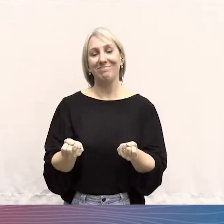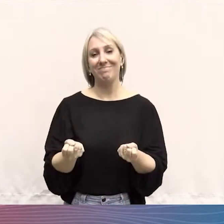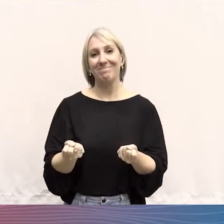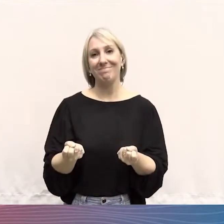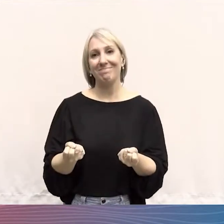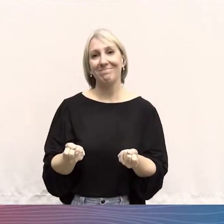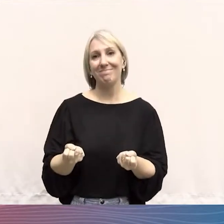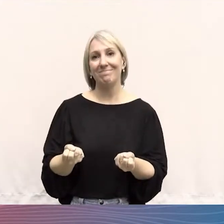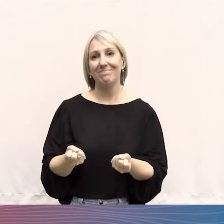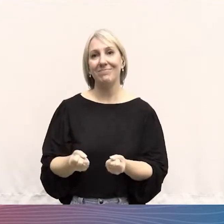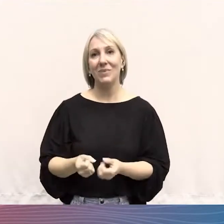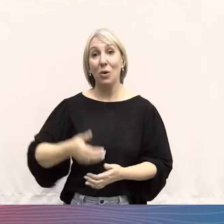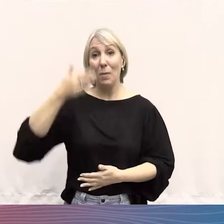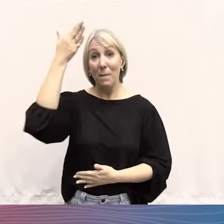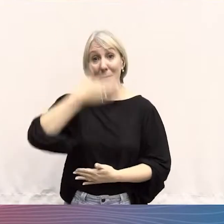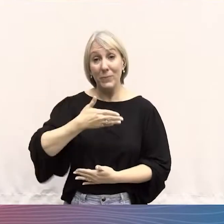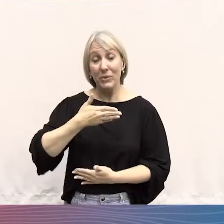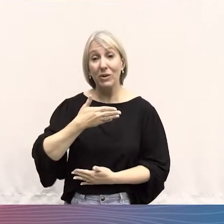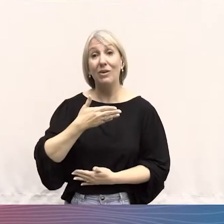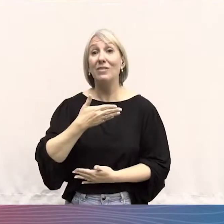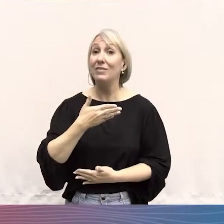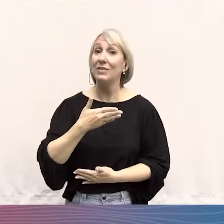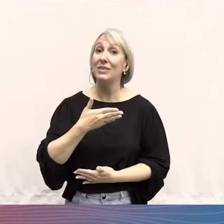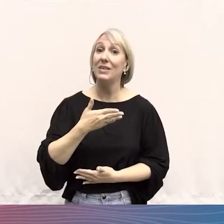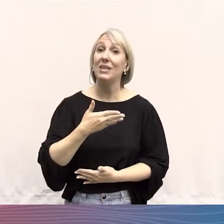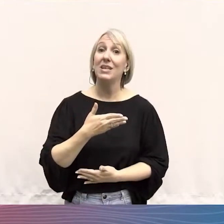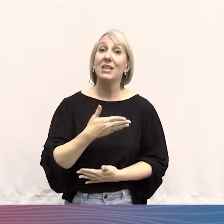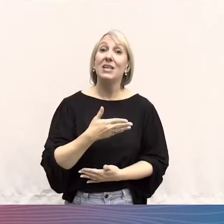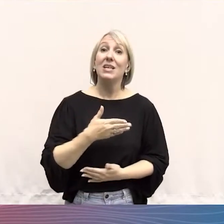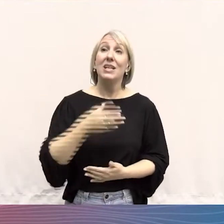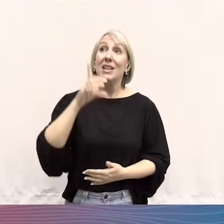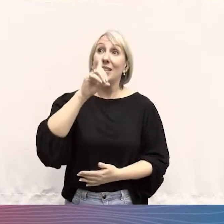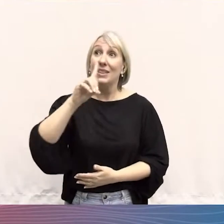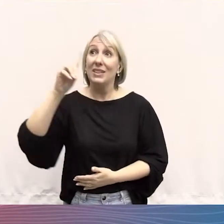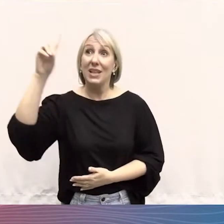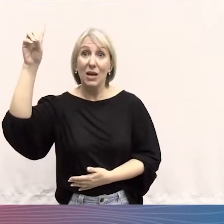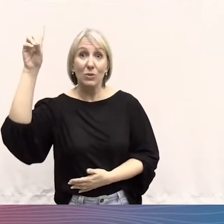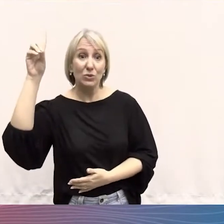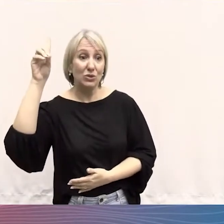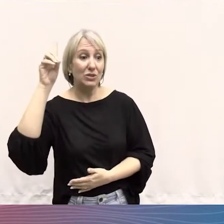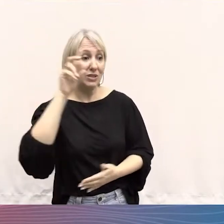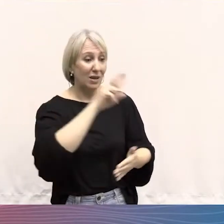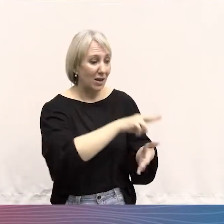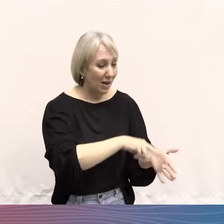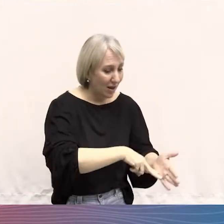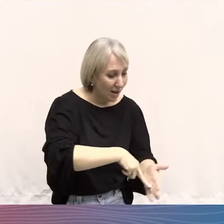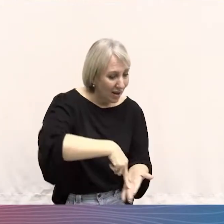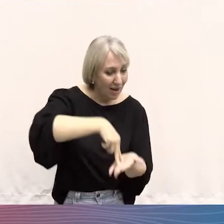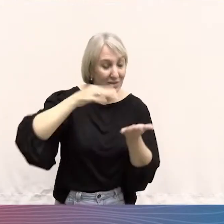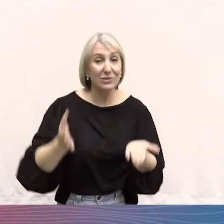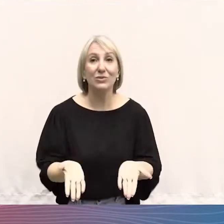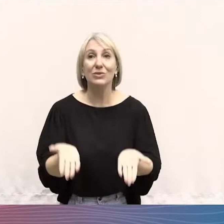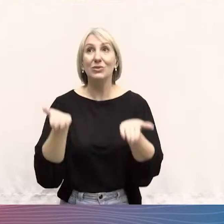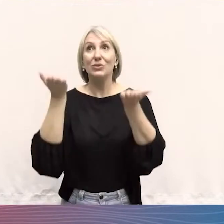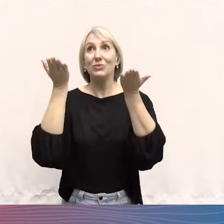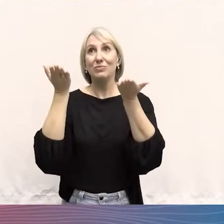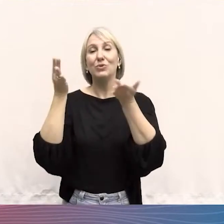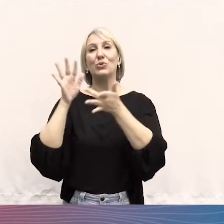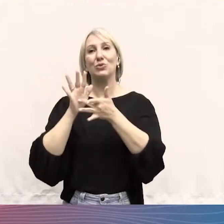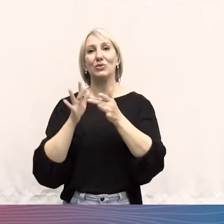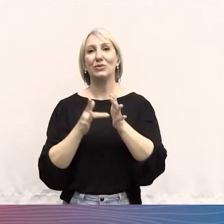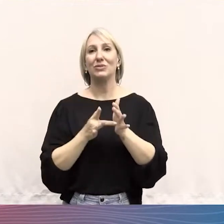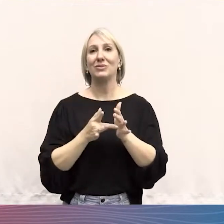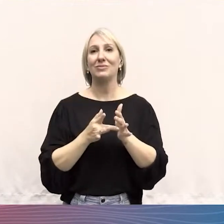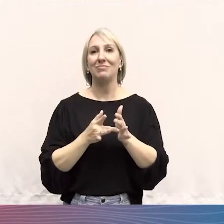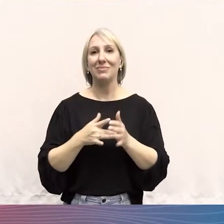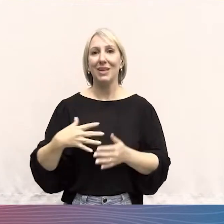da aprovação, Ele ressuscitou Jesus. Tu és meu filho, eu